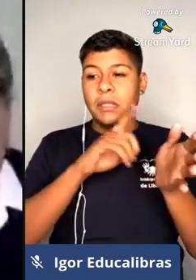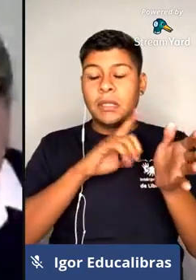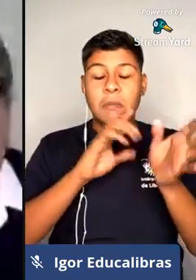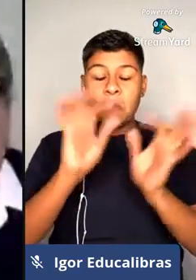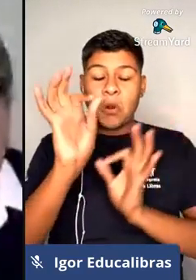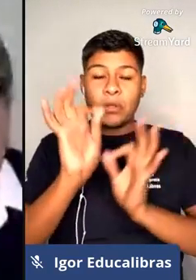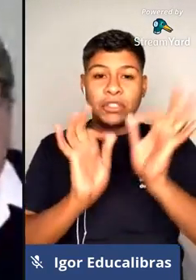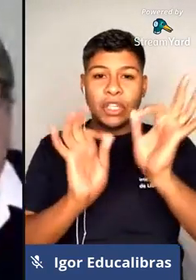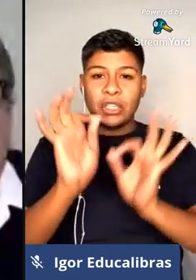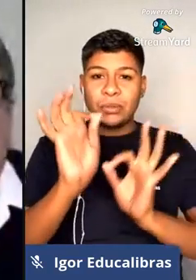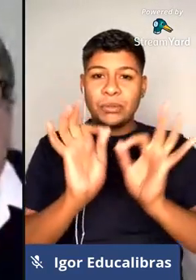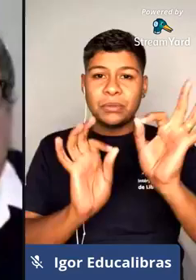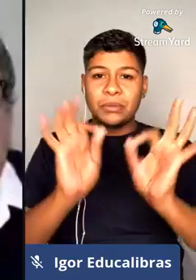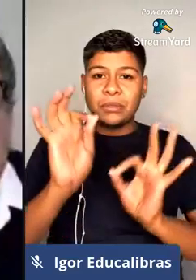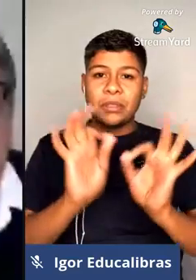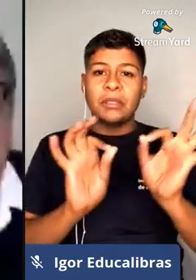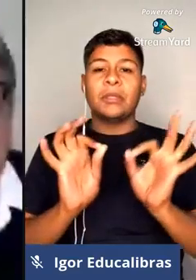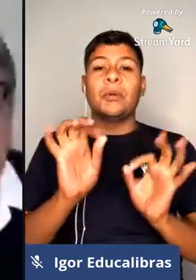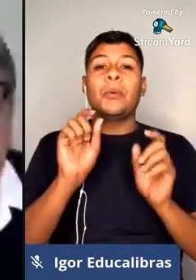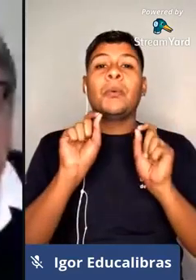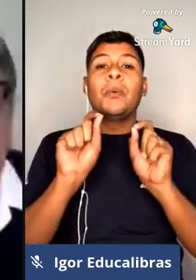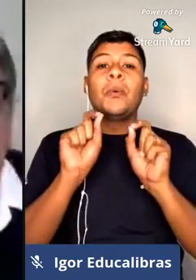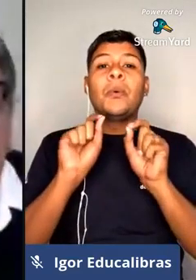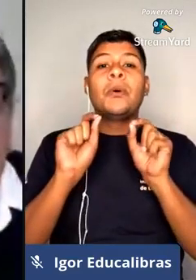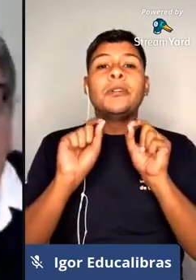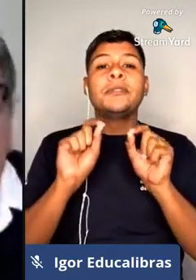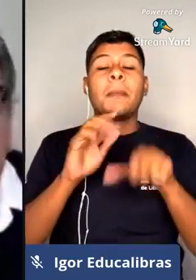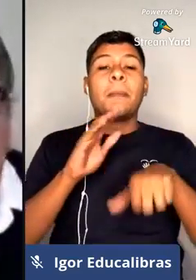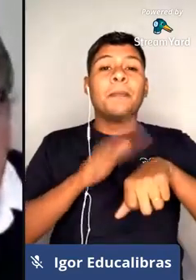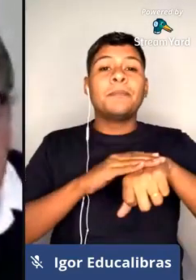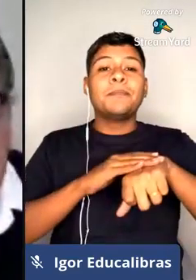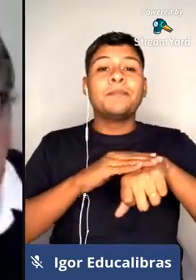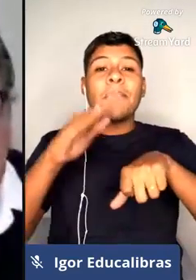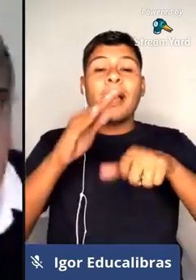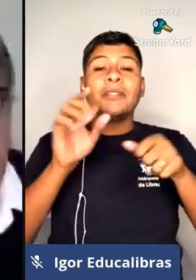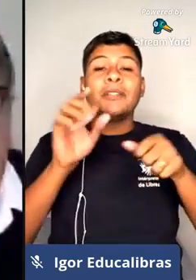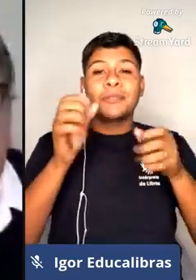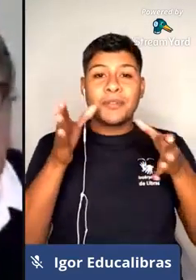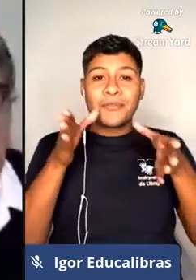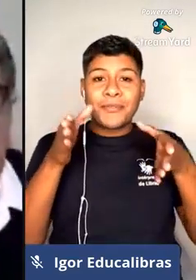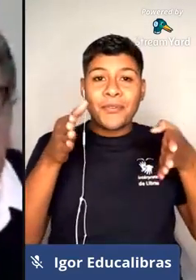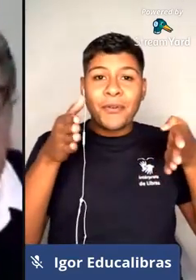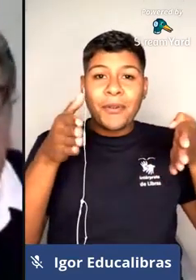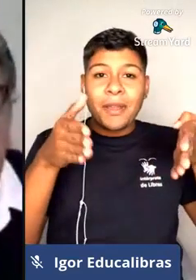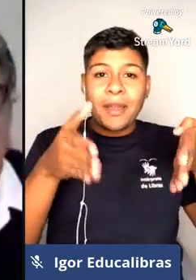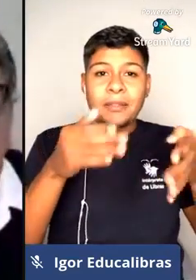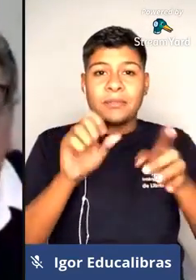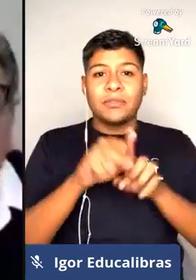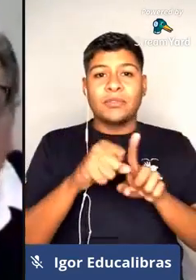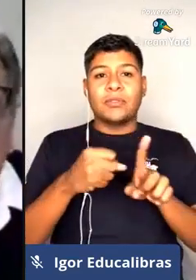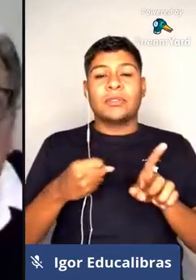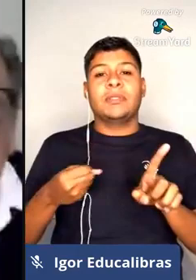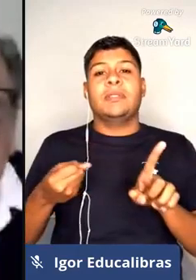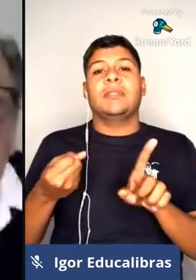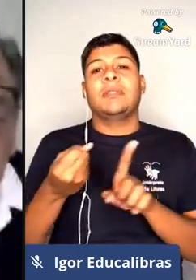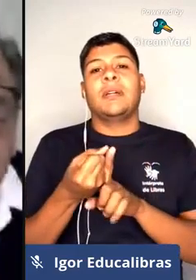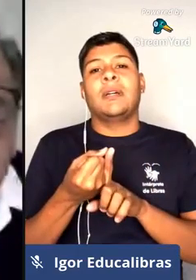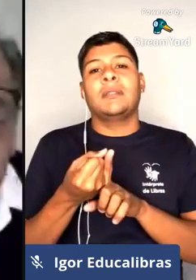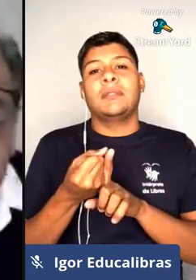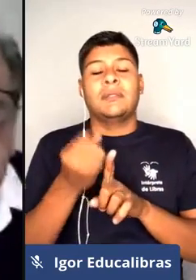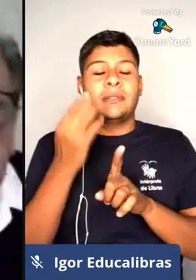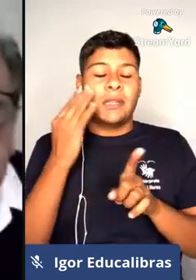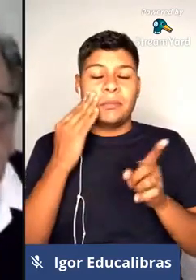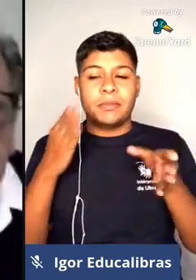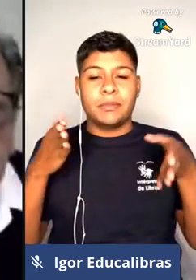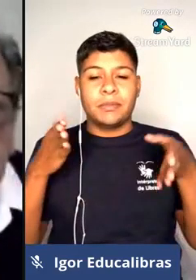né? De deixar muito mais focado na sociedade do que com o vínculo